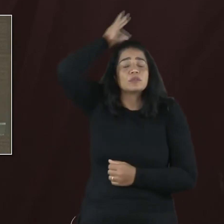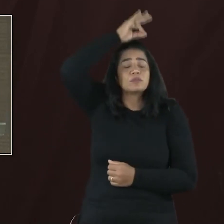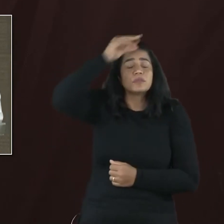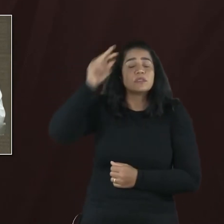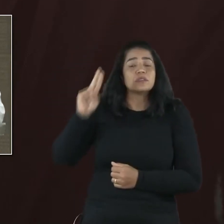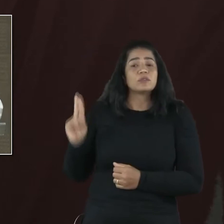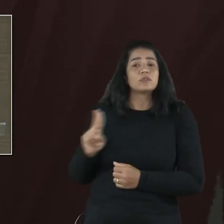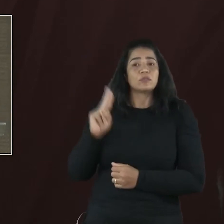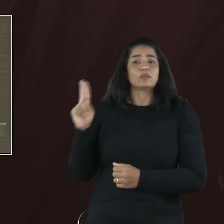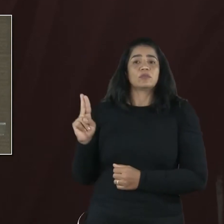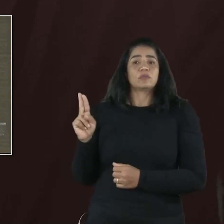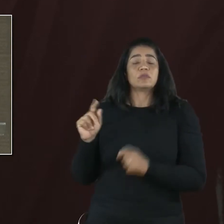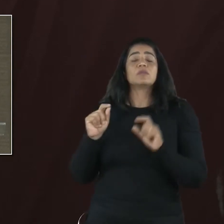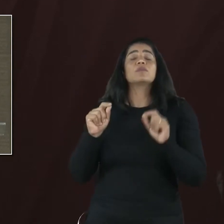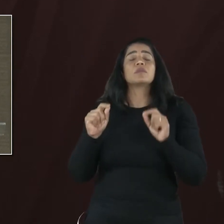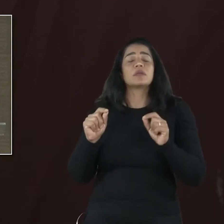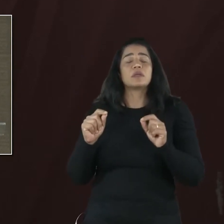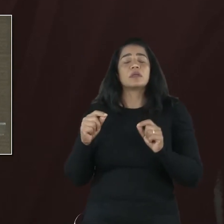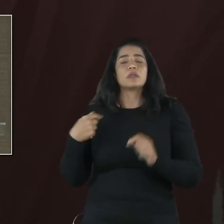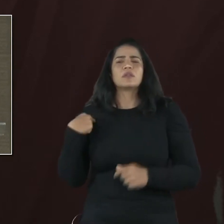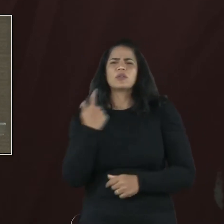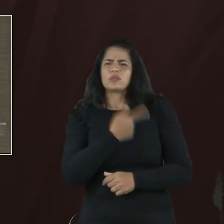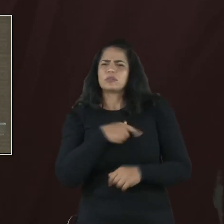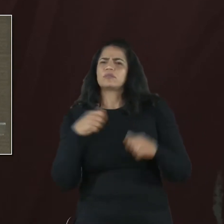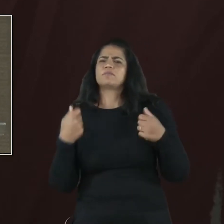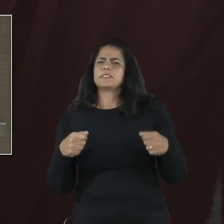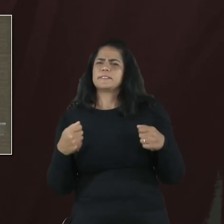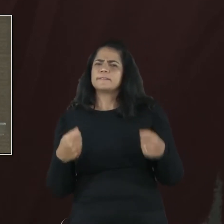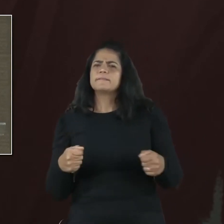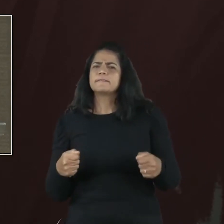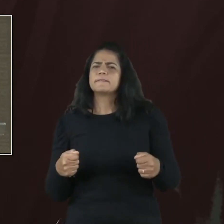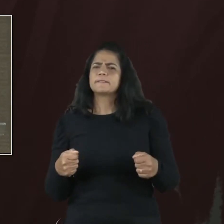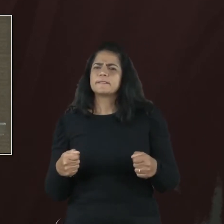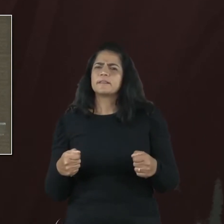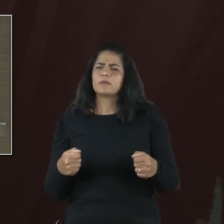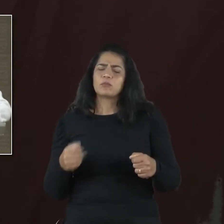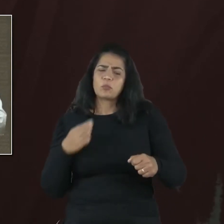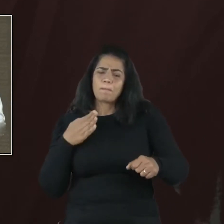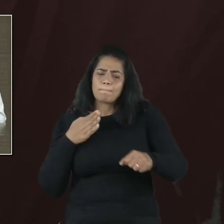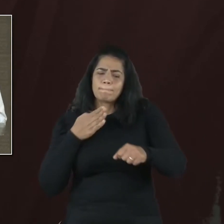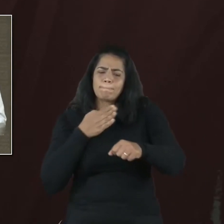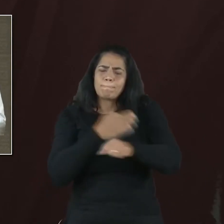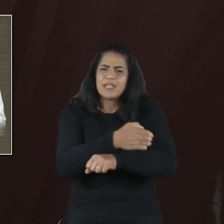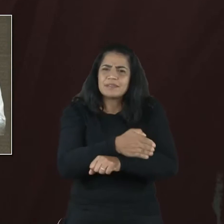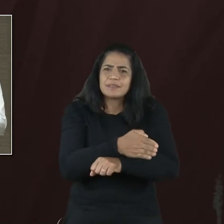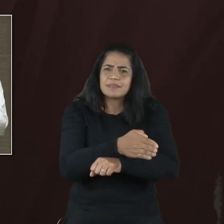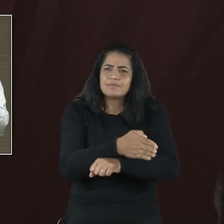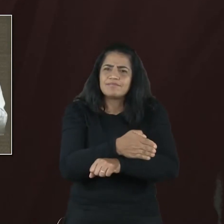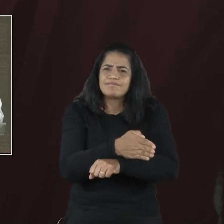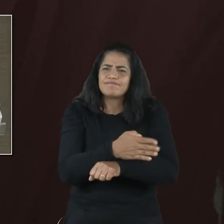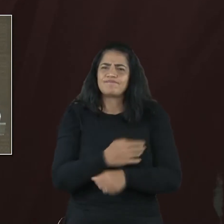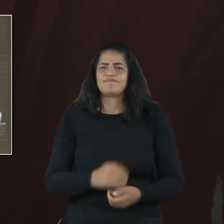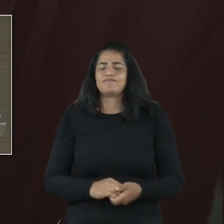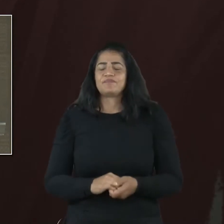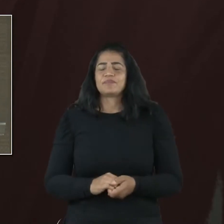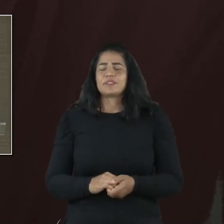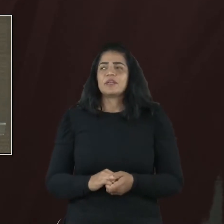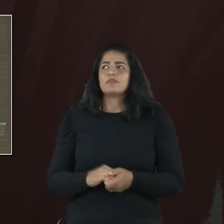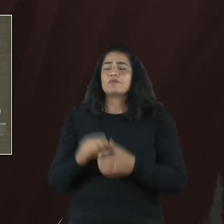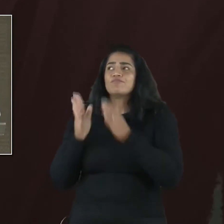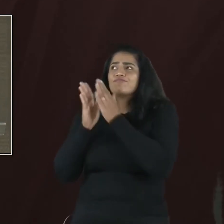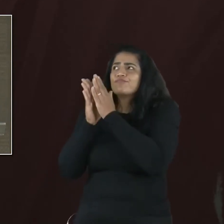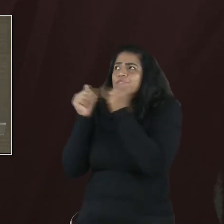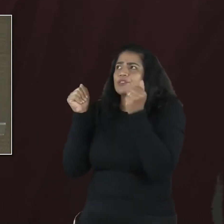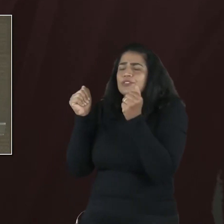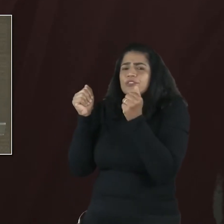não ficar nas arquibancadas assistindo tudo isso. Vamos entrar, vamos pedir para o Senhor algum meio,